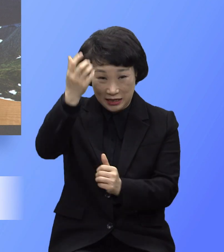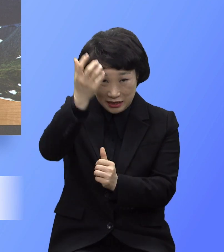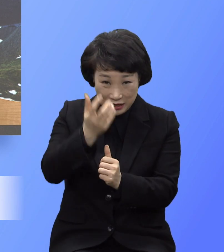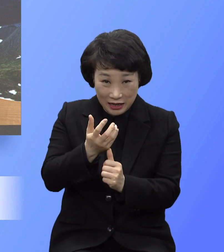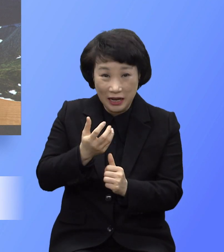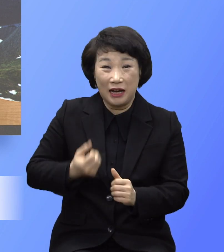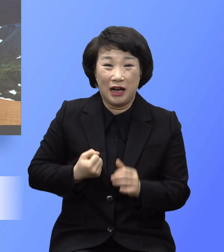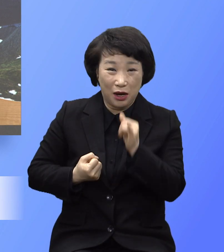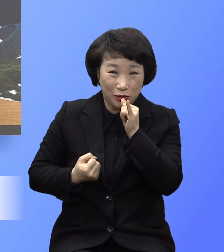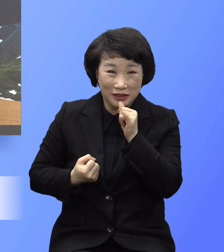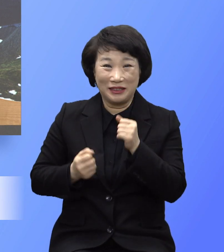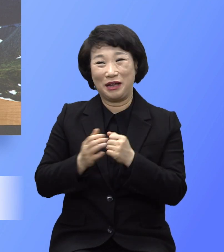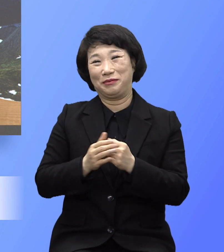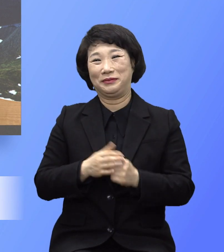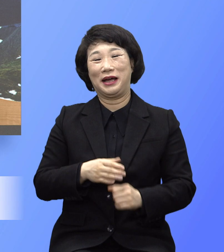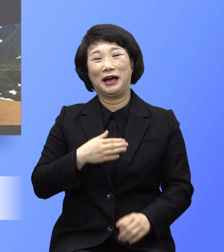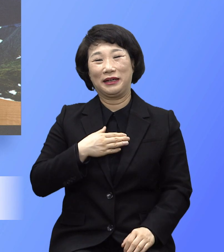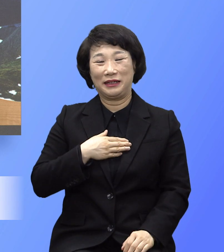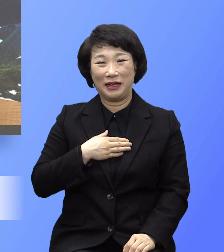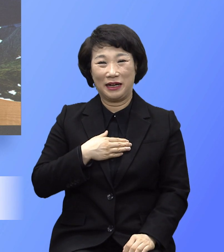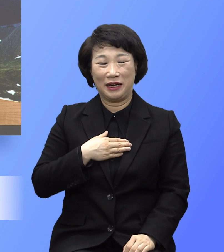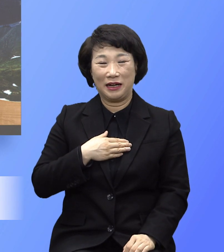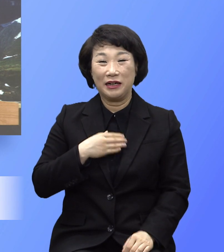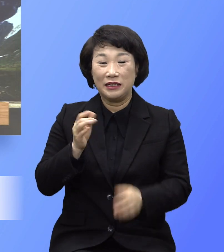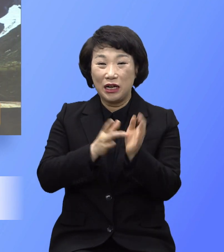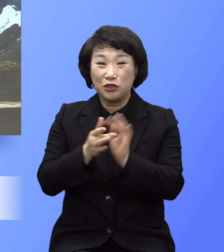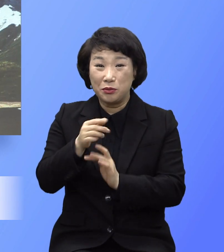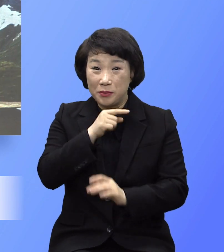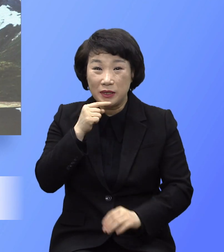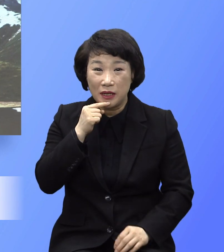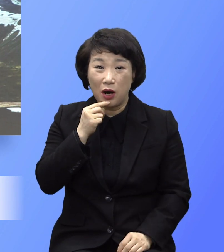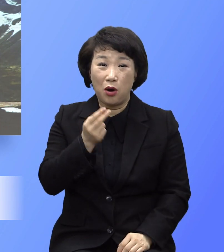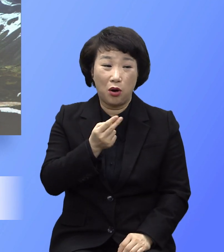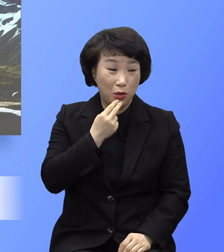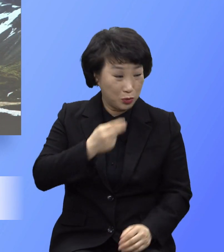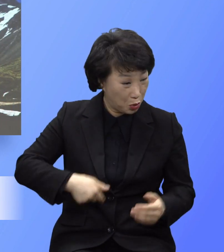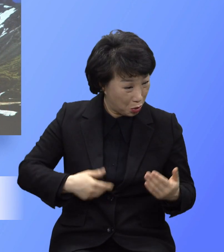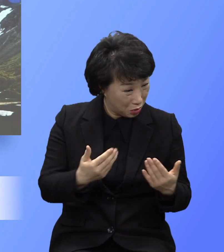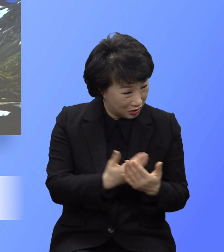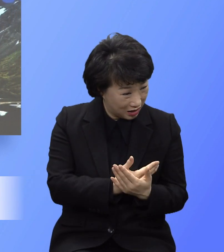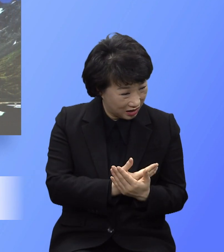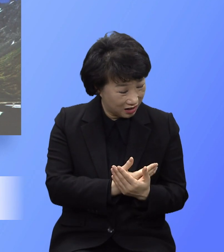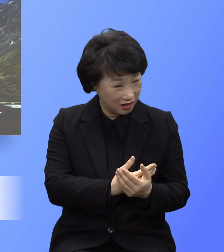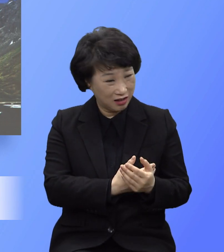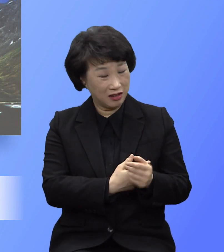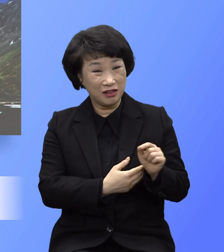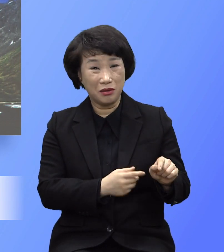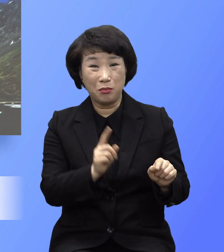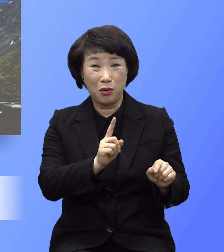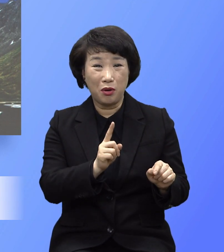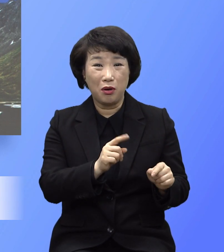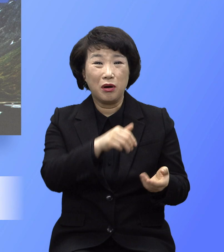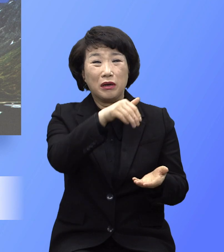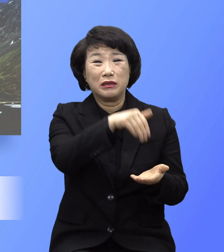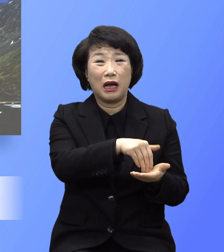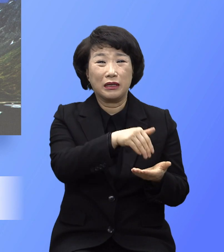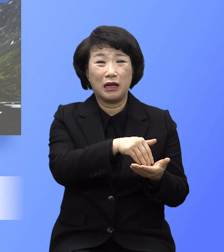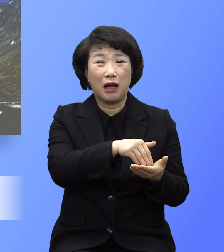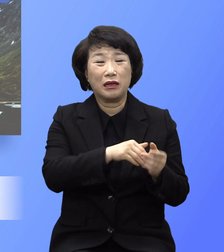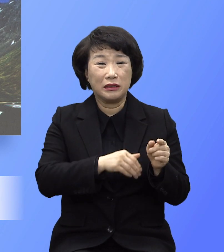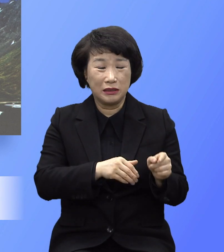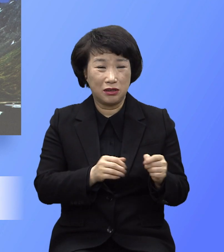있기 때문입니다. 예수 피가 없는 회개는 하나의